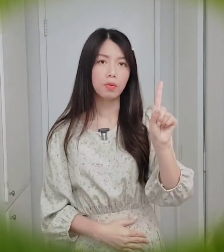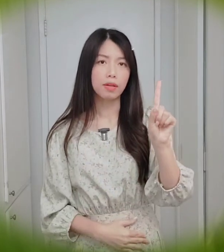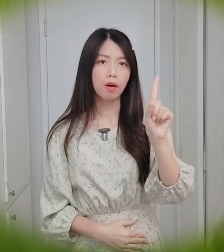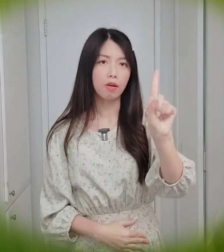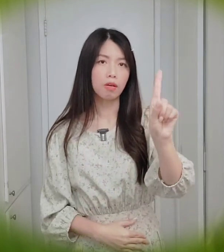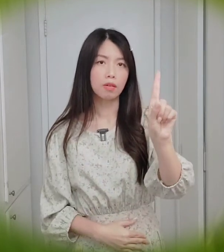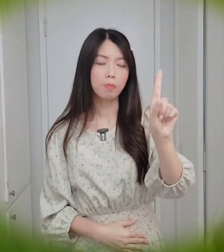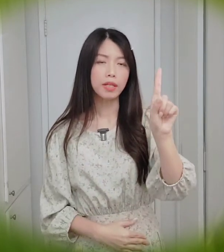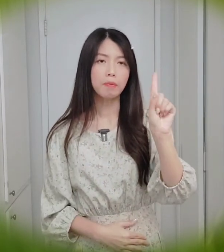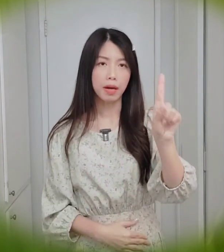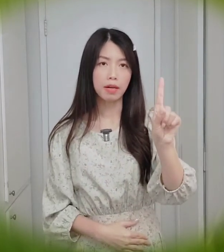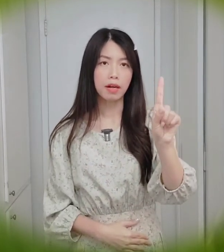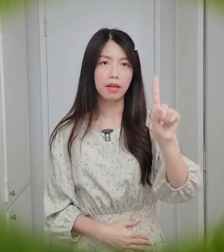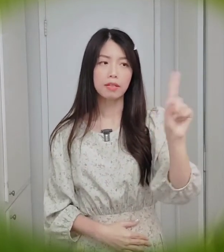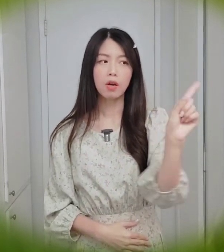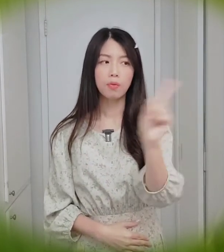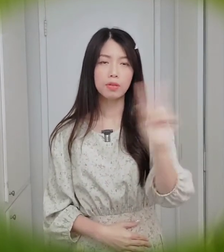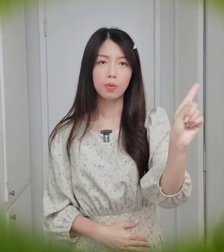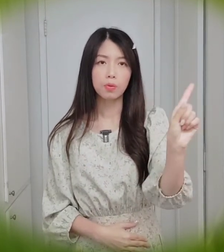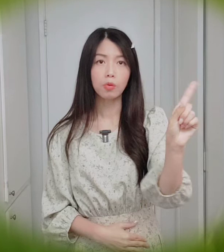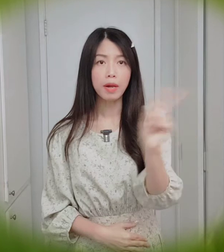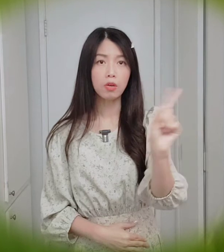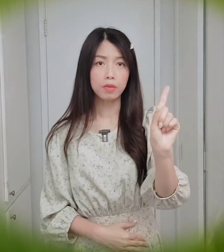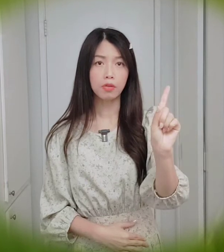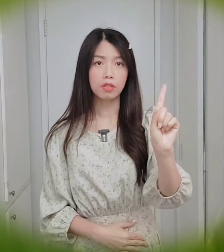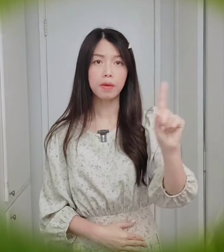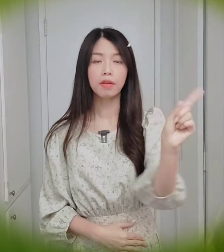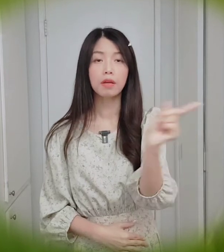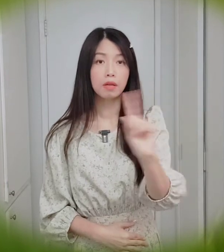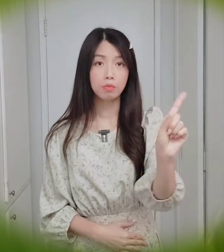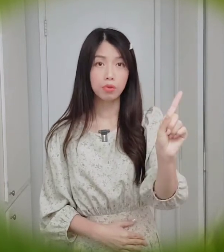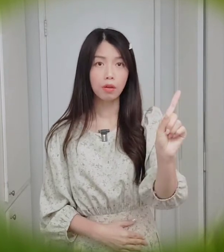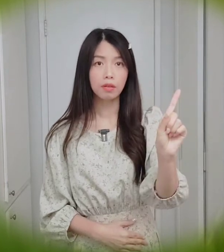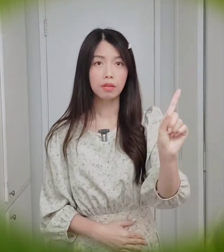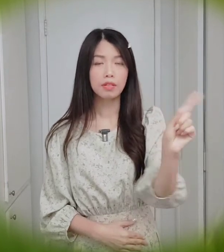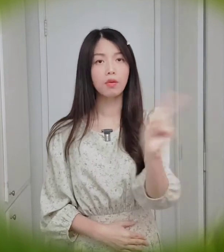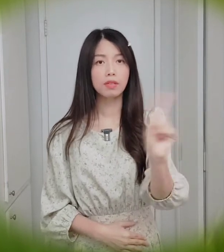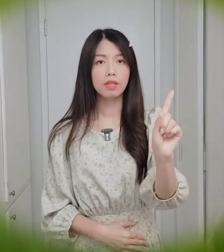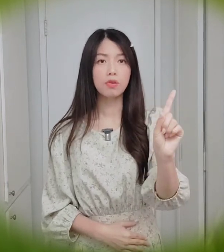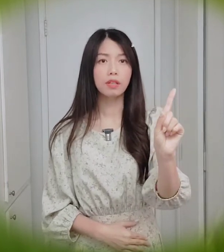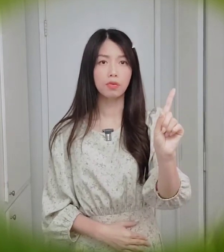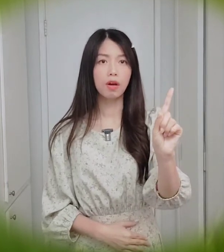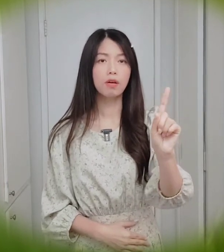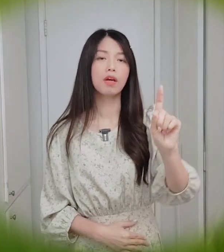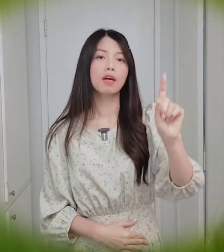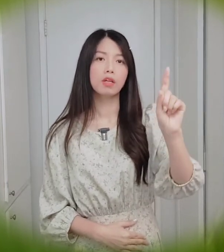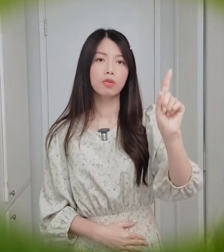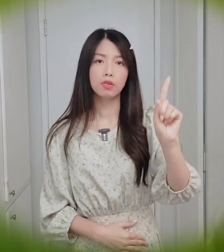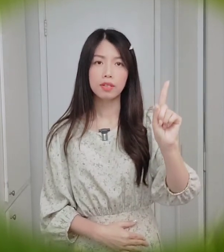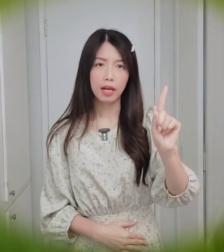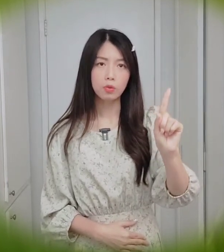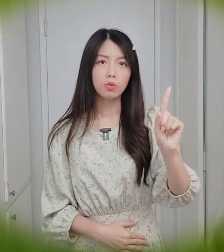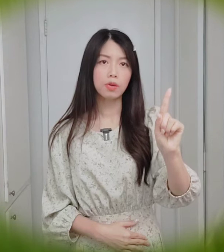검지를 이용해서 손바닥이 밖을 향하게 해서 왼쪽 오른쪽 빨리 움직여 주시면 무엇이라고 하는 뜻의 수어가 되고요.